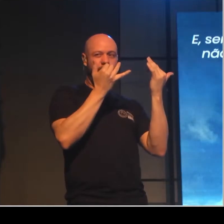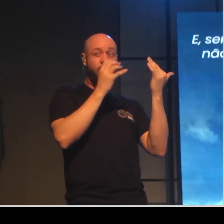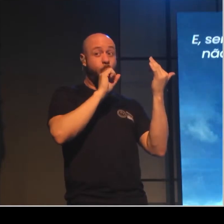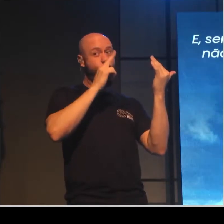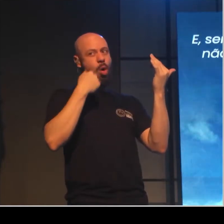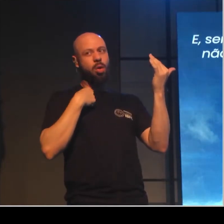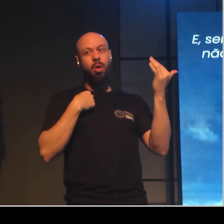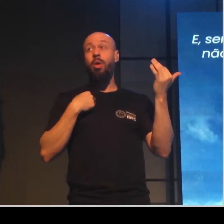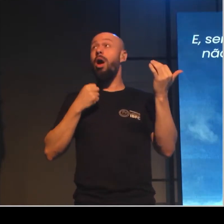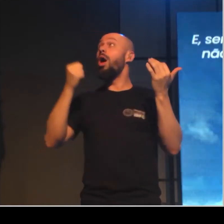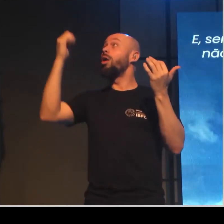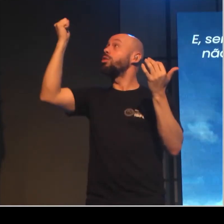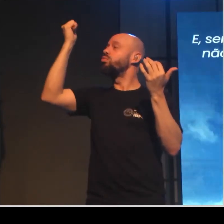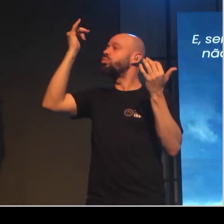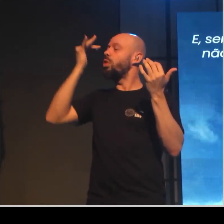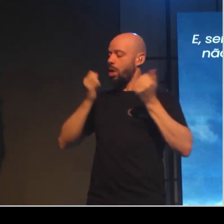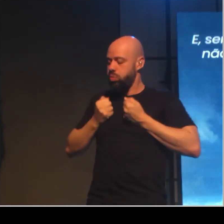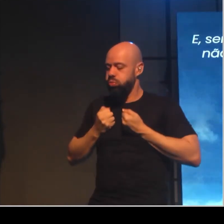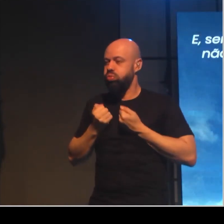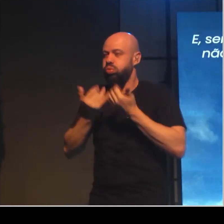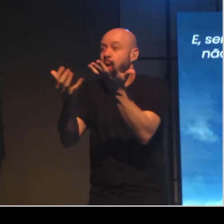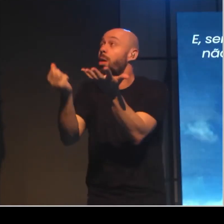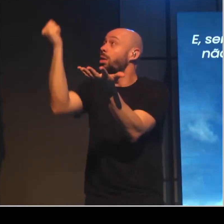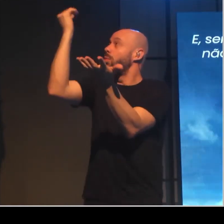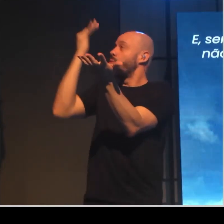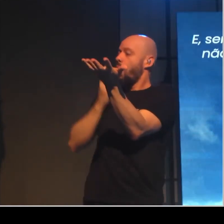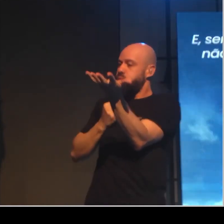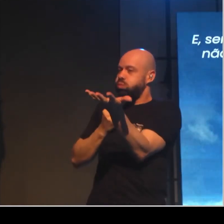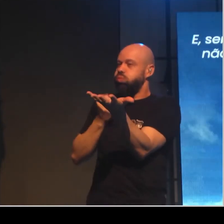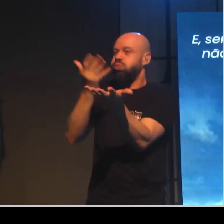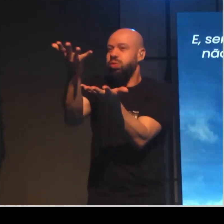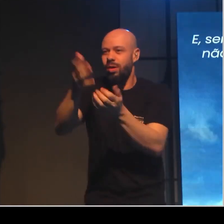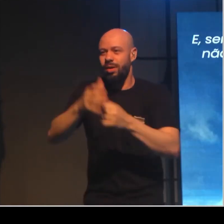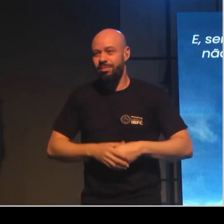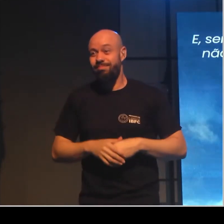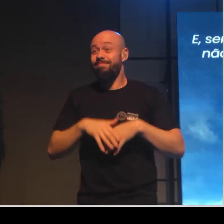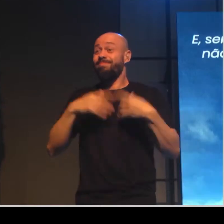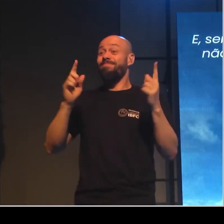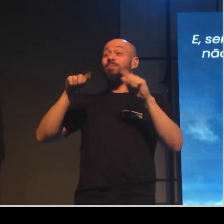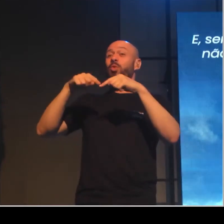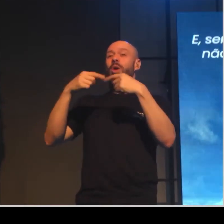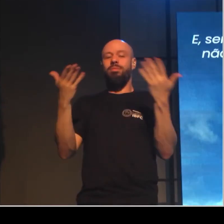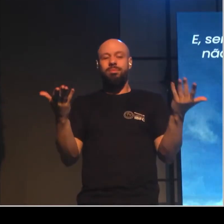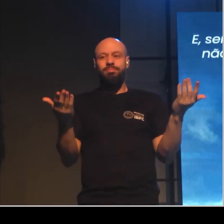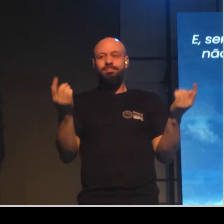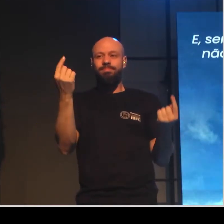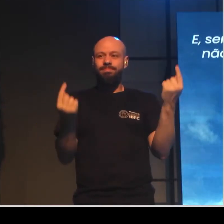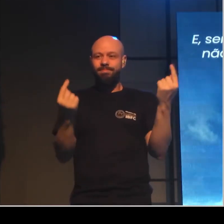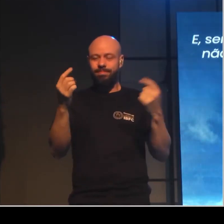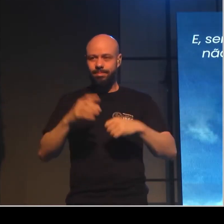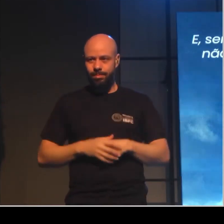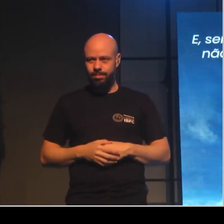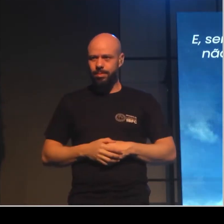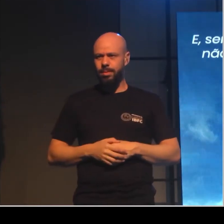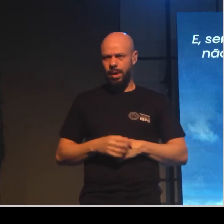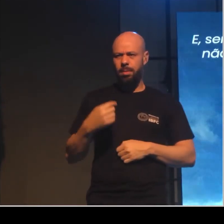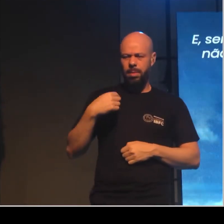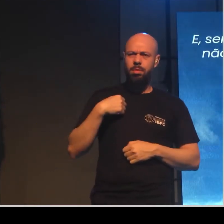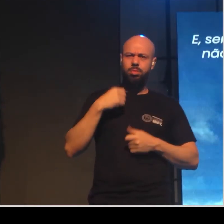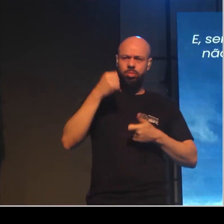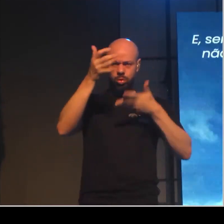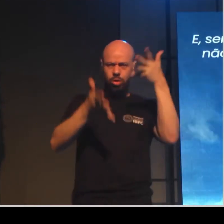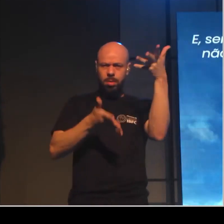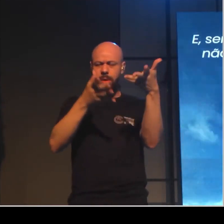A algo efêmero, passageiro? Como acabei de falar dos atos fúnebres, em todos os atos fúnebres que fiz e estive